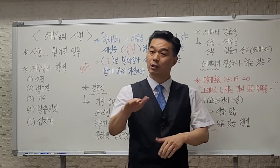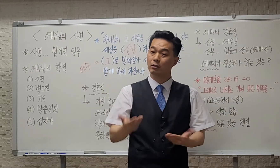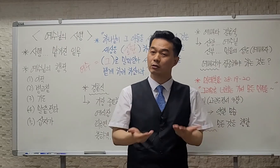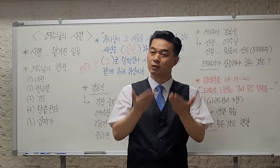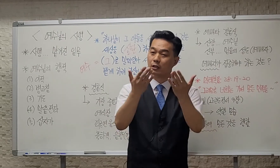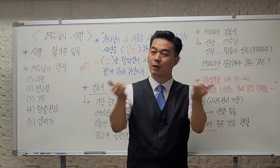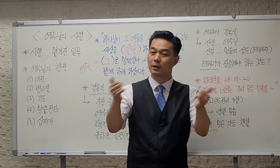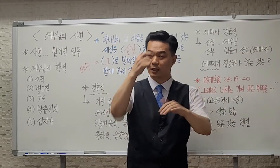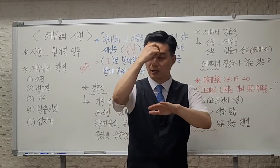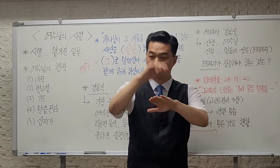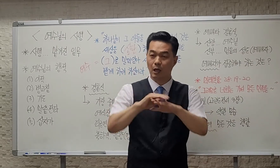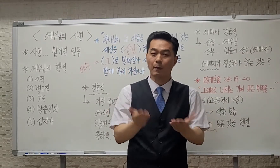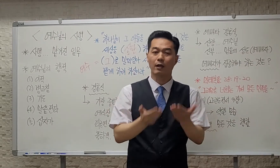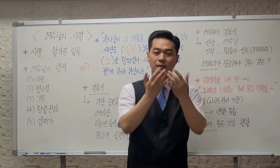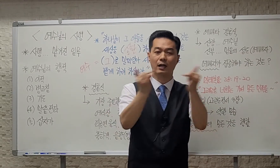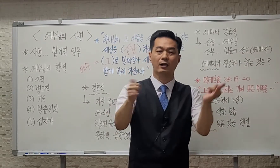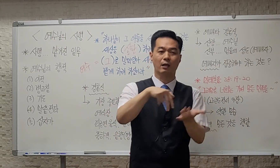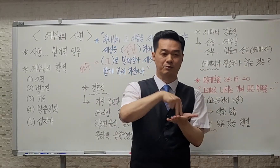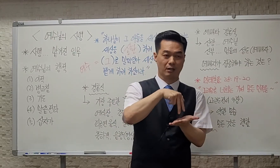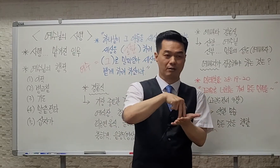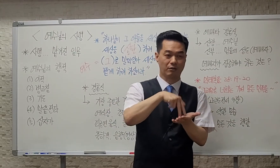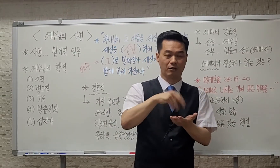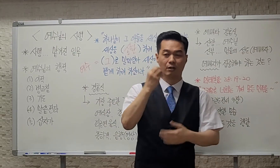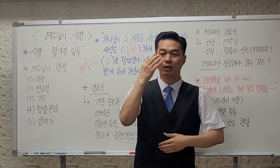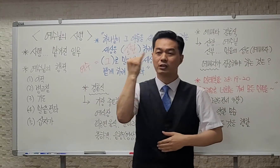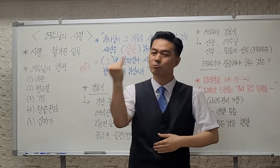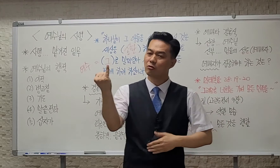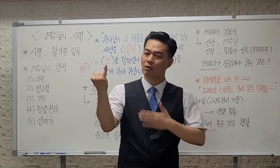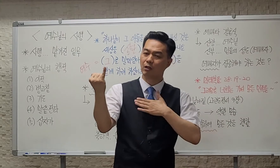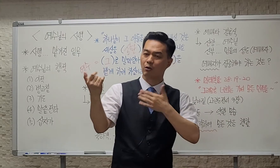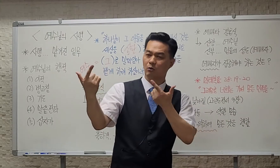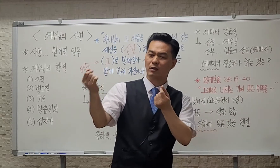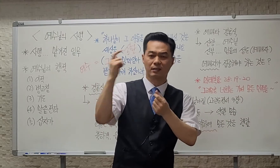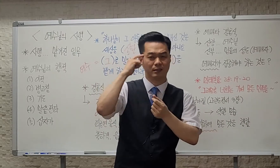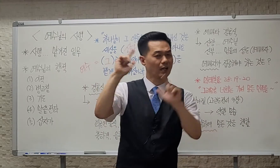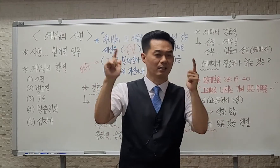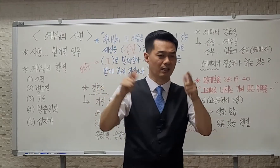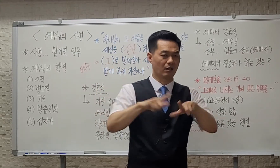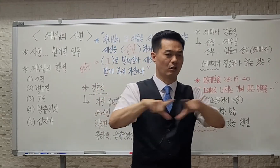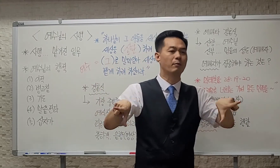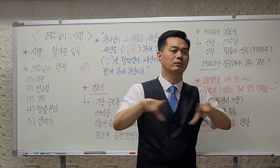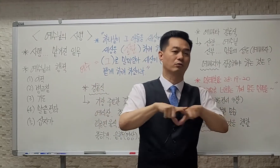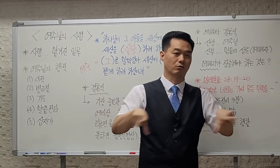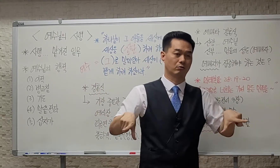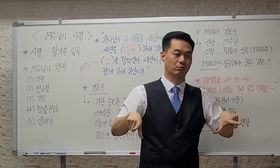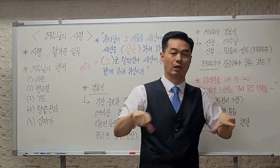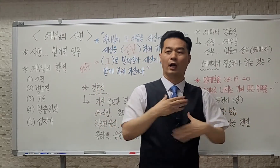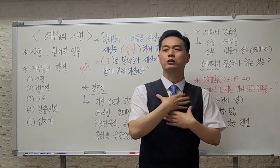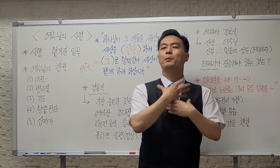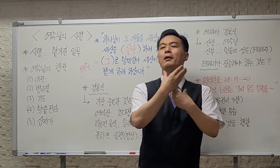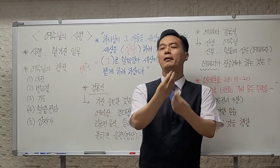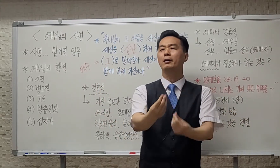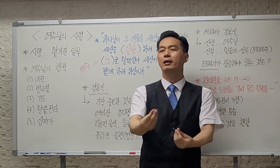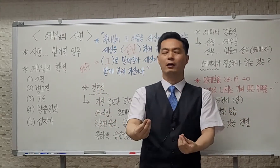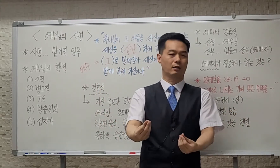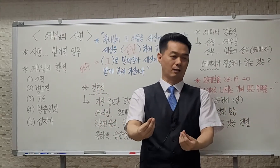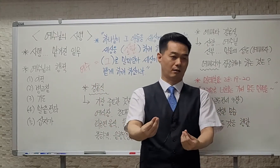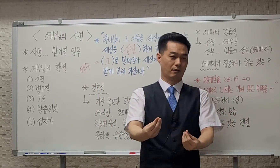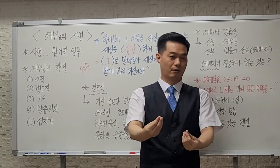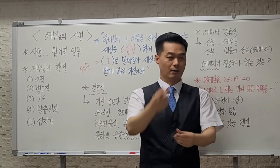우리는 예배자의 입장에서 신부하고 나하고 똑같다 생각하지 않아요. 일반적으로. 아주 편안하게.